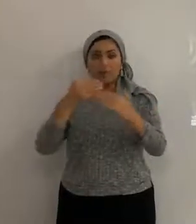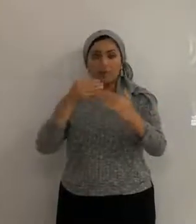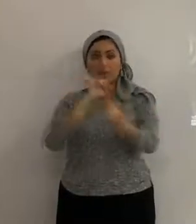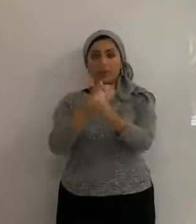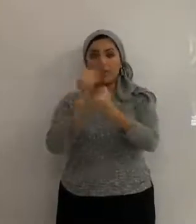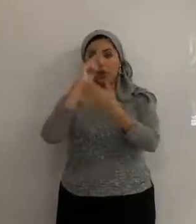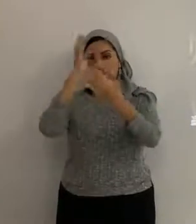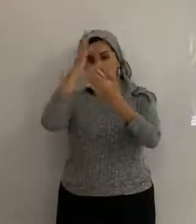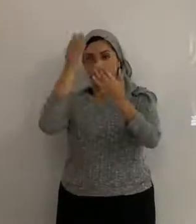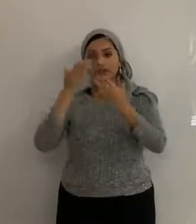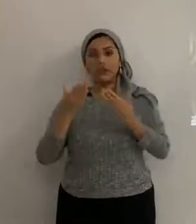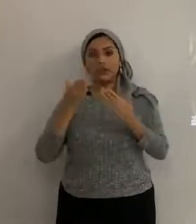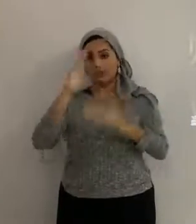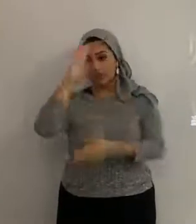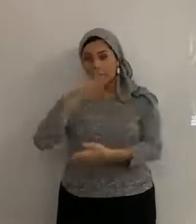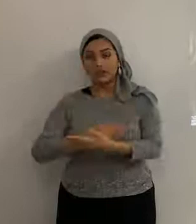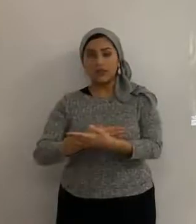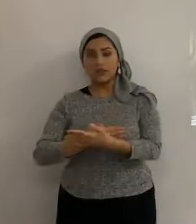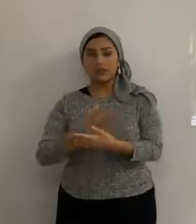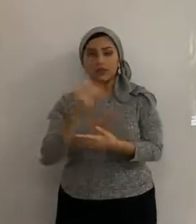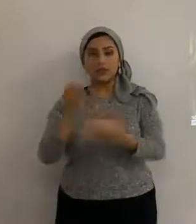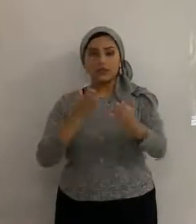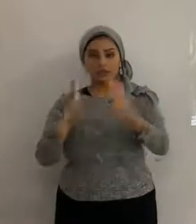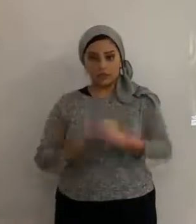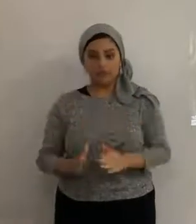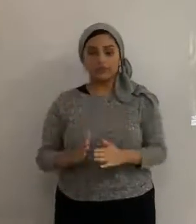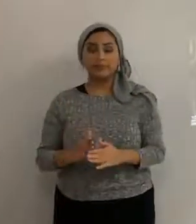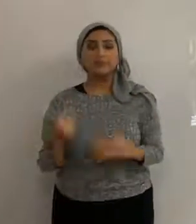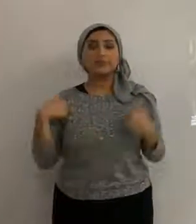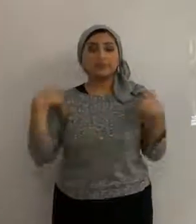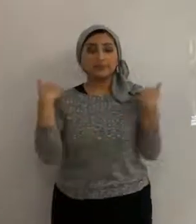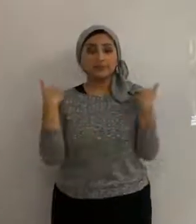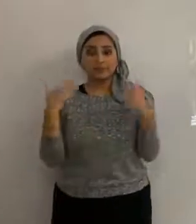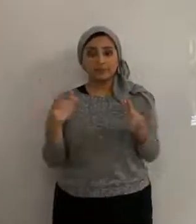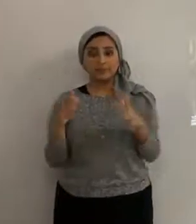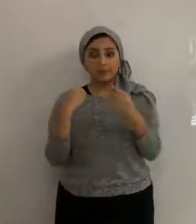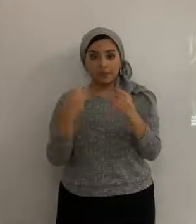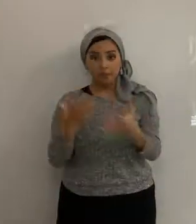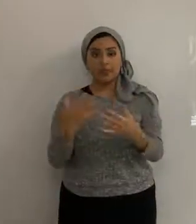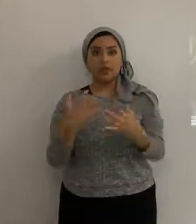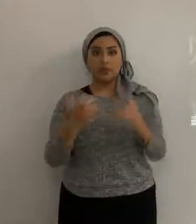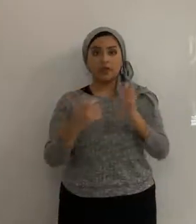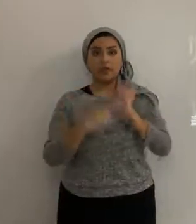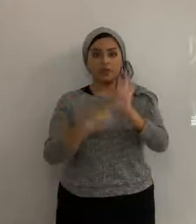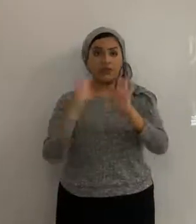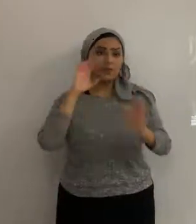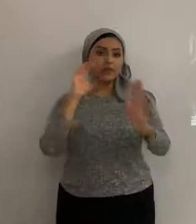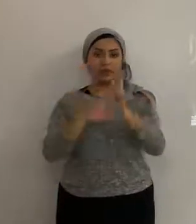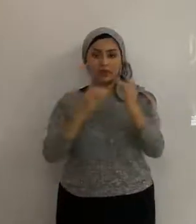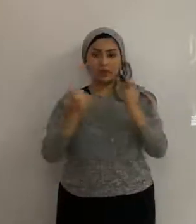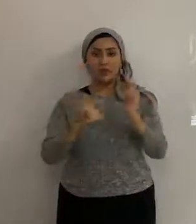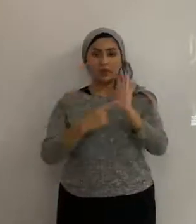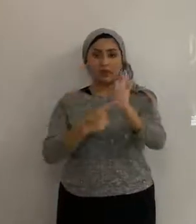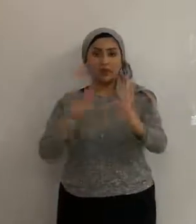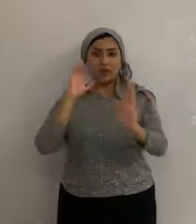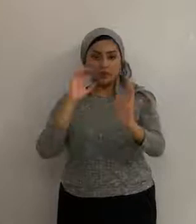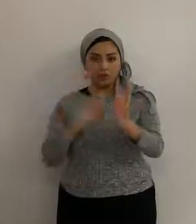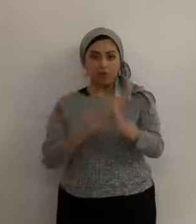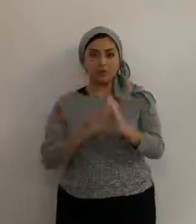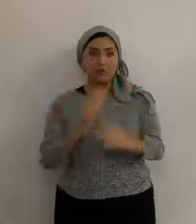siervos. Ahora, una vez que he dicho esto, quiero mostrarles unas diapositivas. Miren, vamos a ver las